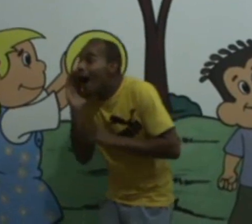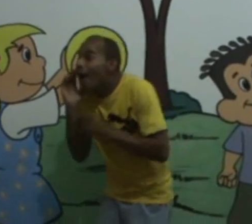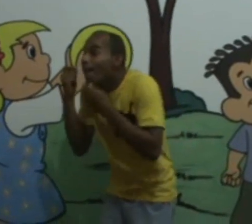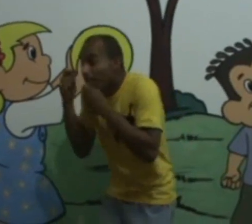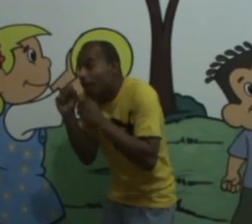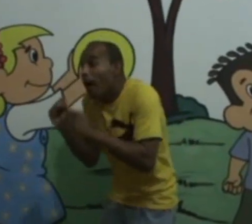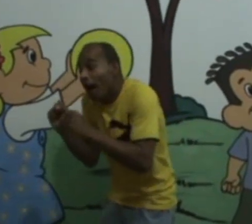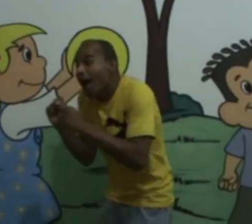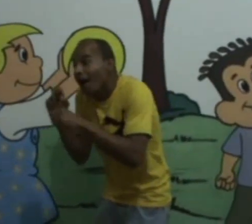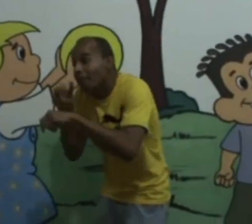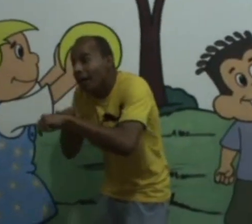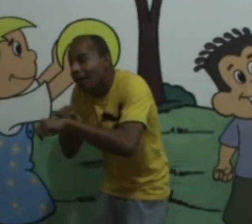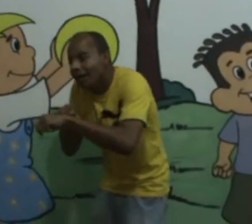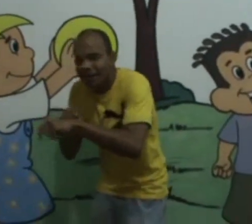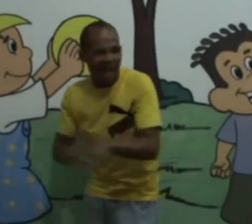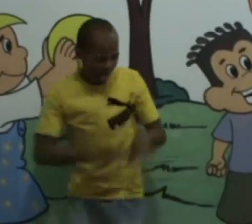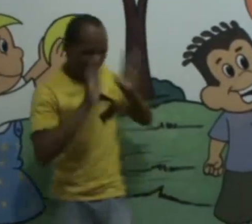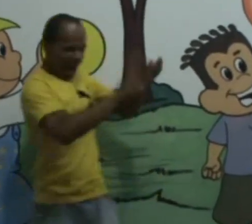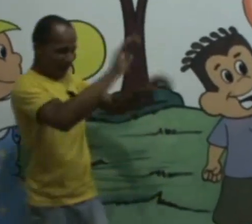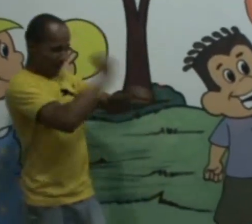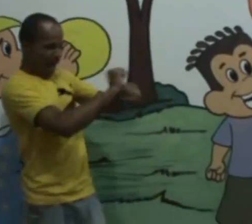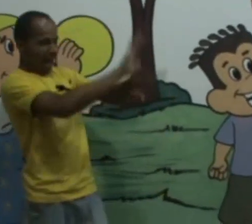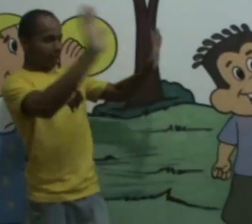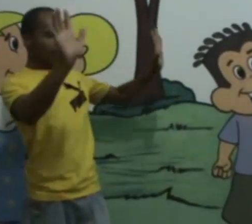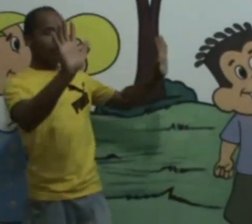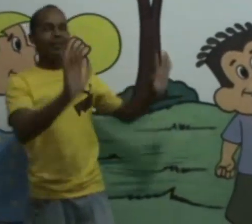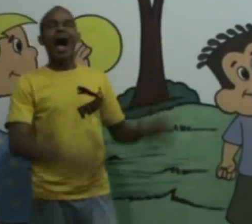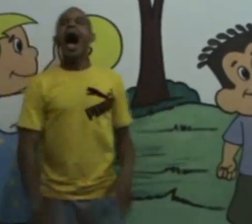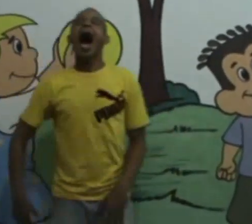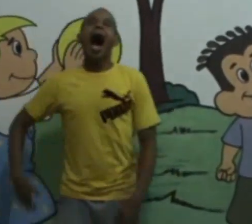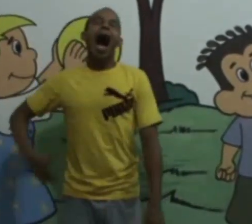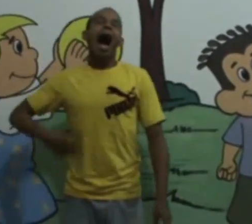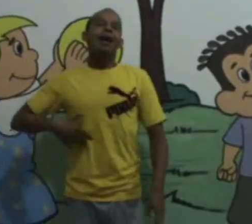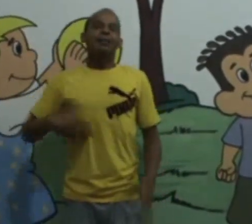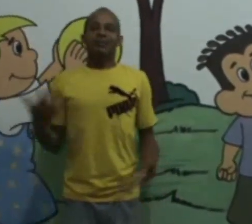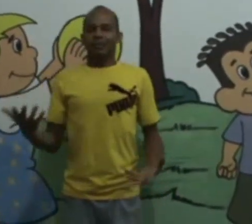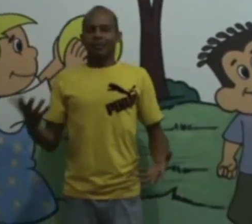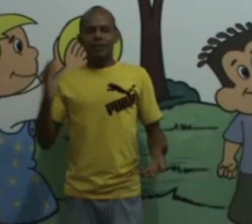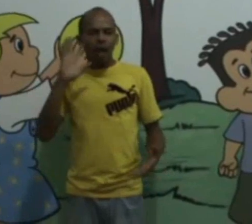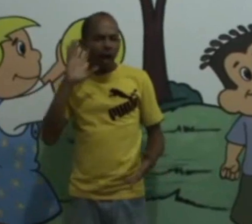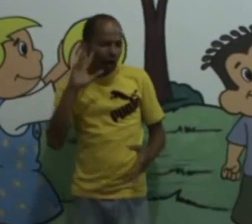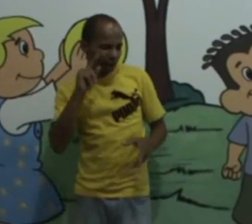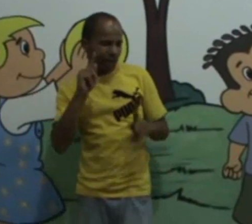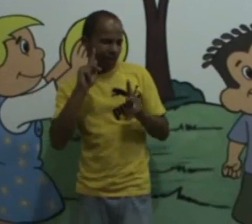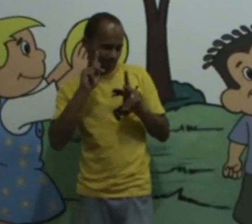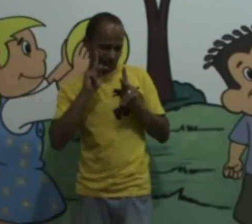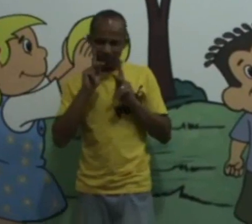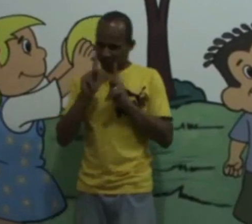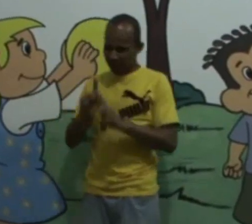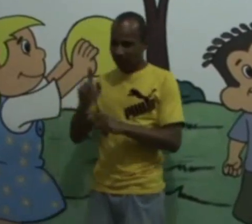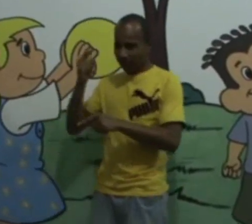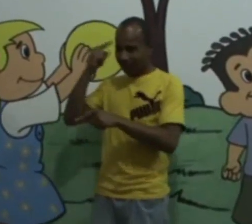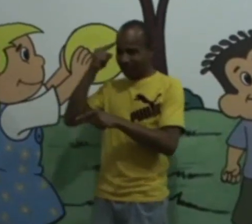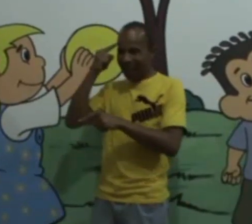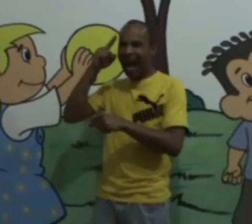Posso ir no banheiro? Espere um pouco, tá? Ela devia estar achando